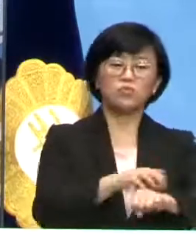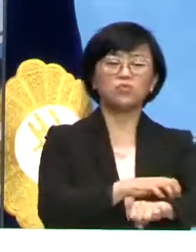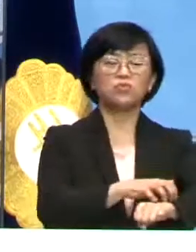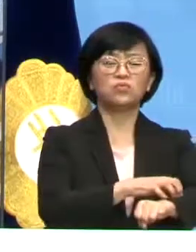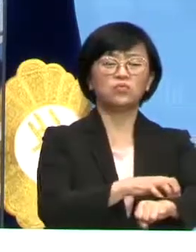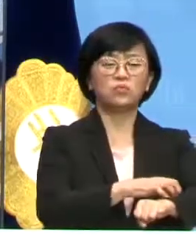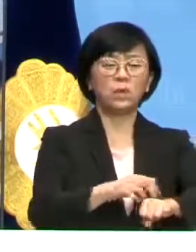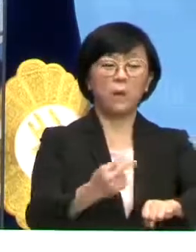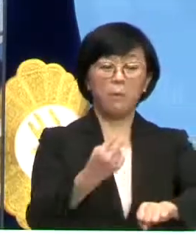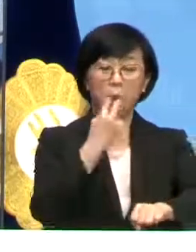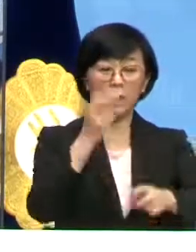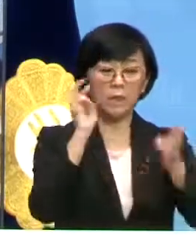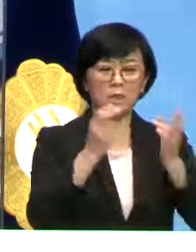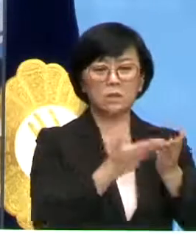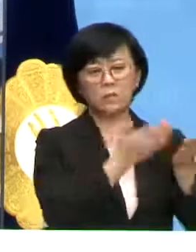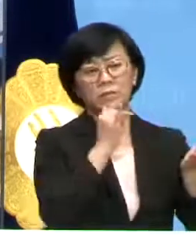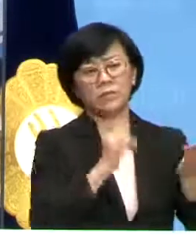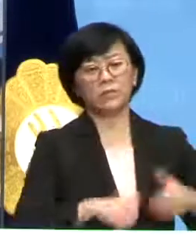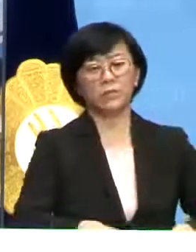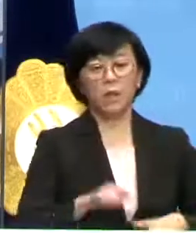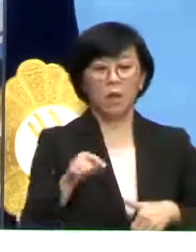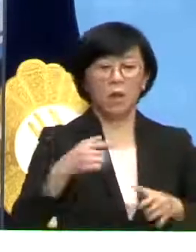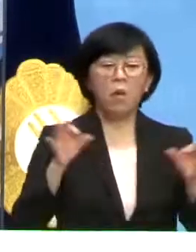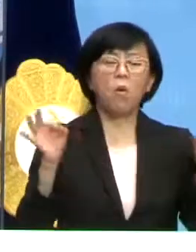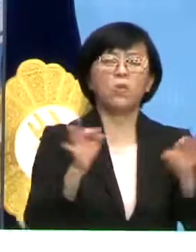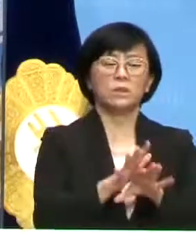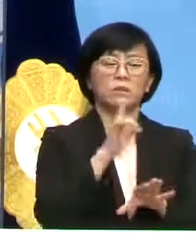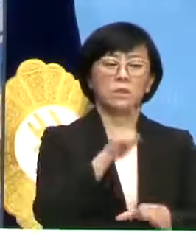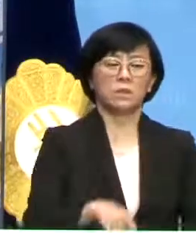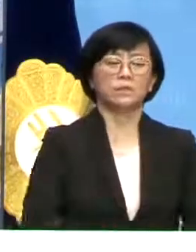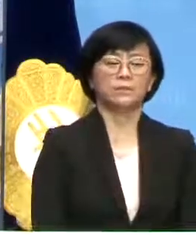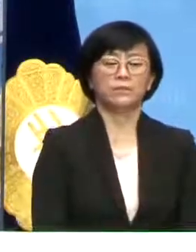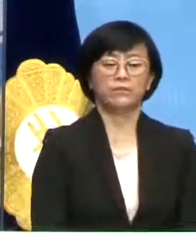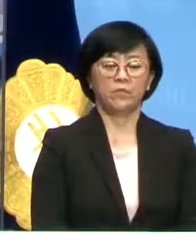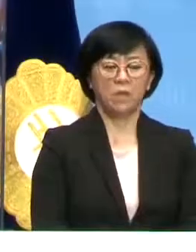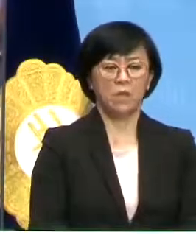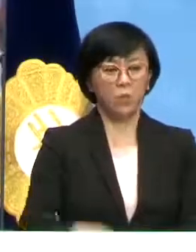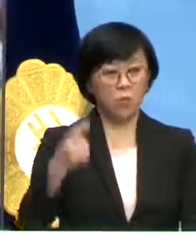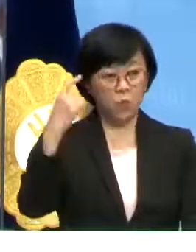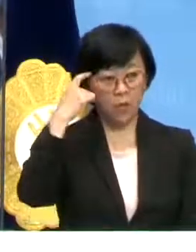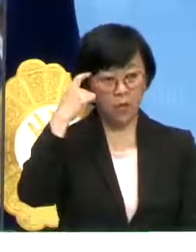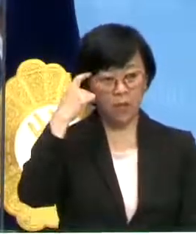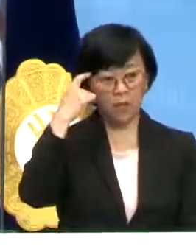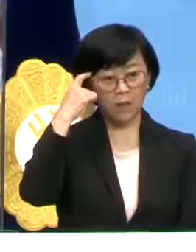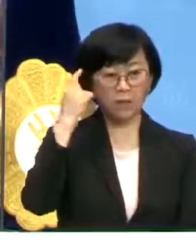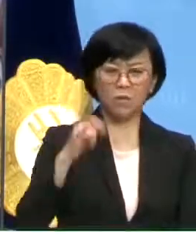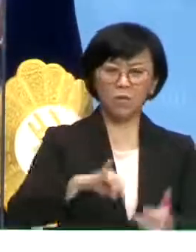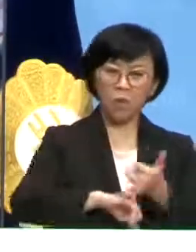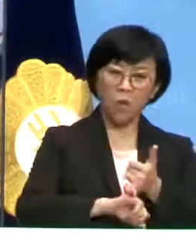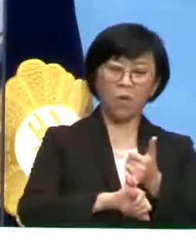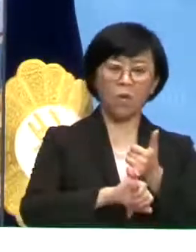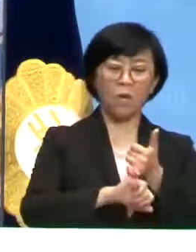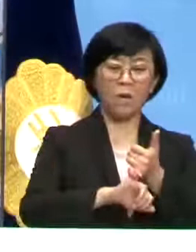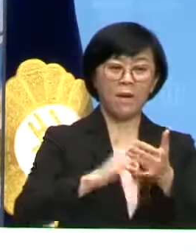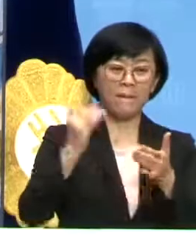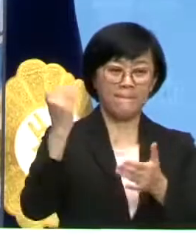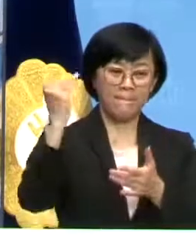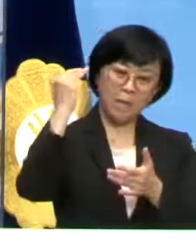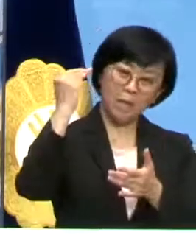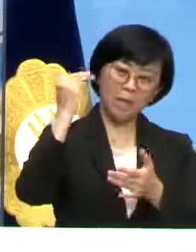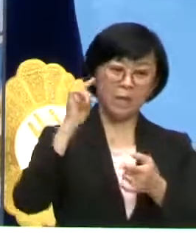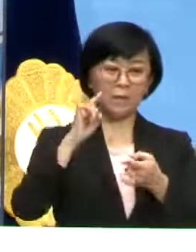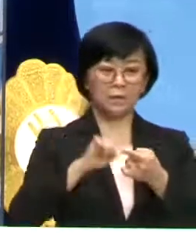보험사에 제출해야 됩니다 그것은 없애자는 것인데 굳이 a 것을 방해하는